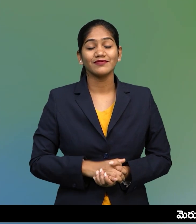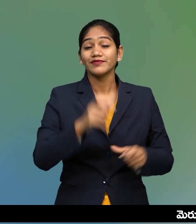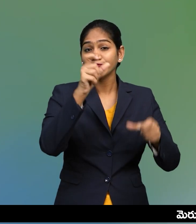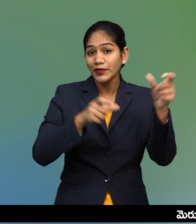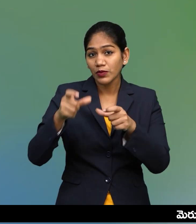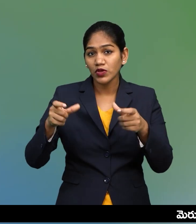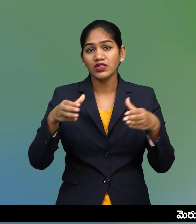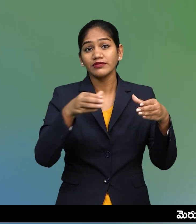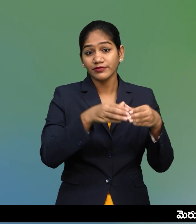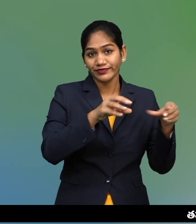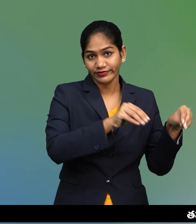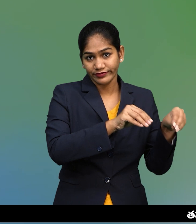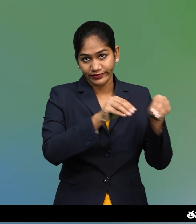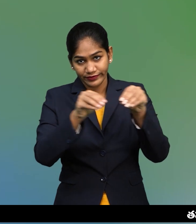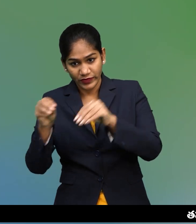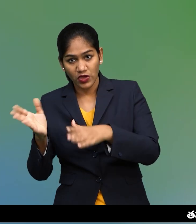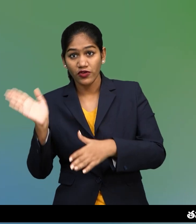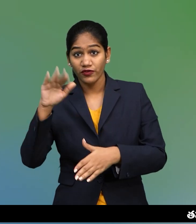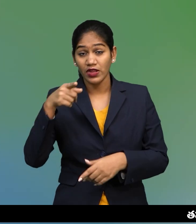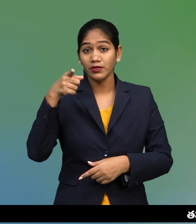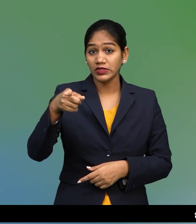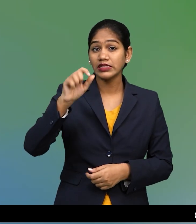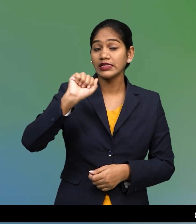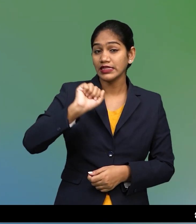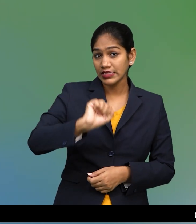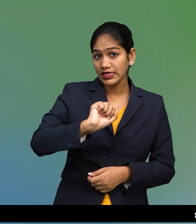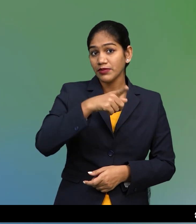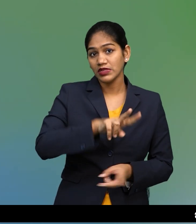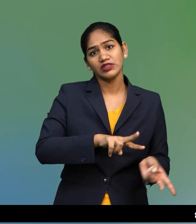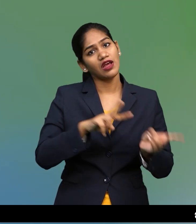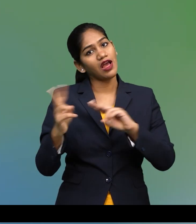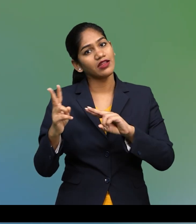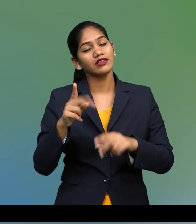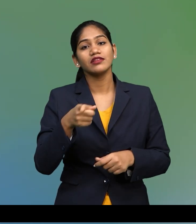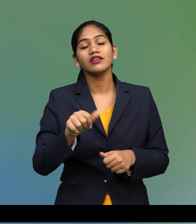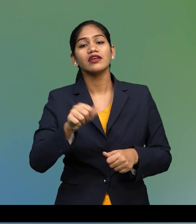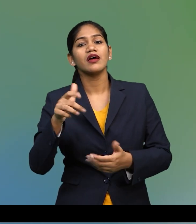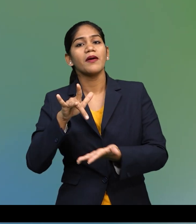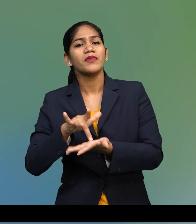మెరుగైన అవకాశాల కోసం తమ ప్రాంతాల నుంచి ఇతర ప్రాంతాలకు వెళ్లే ప్రజలను